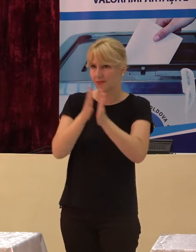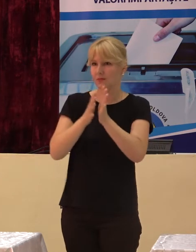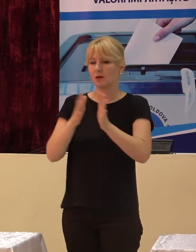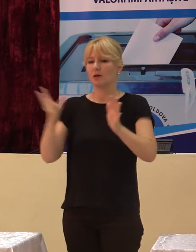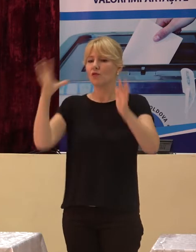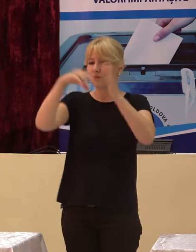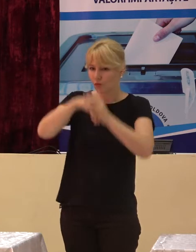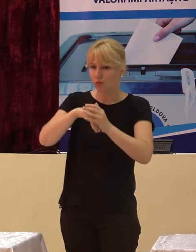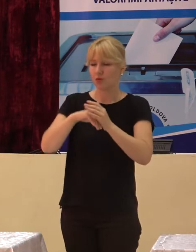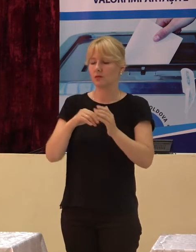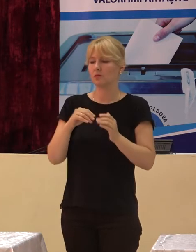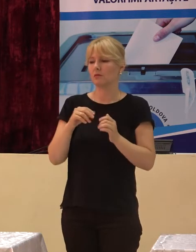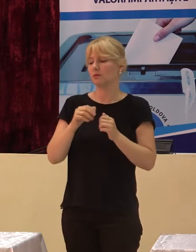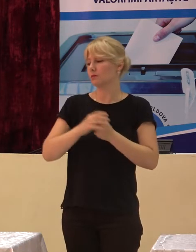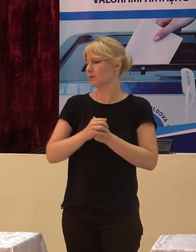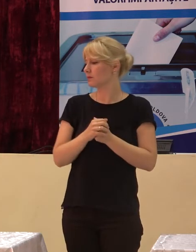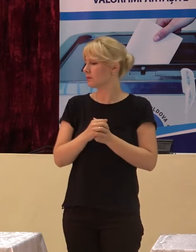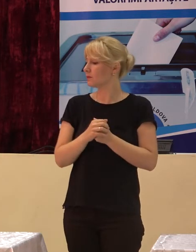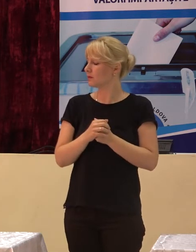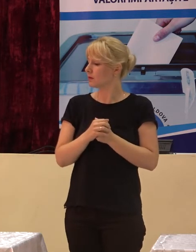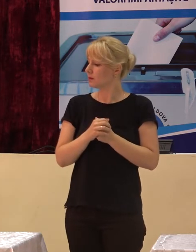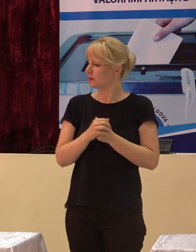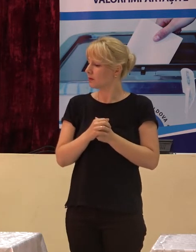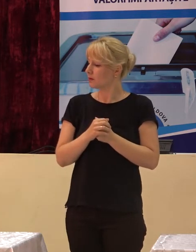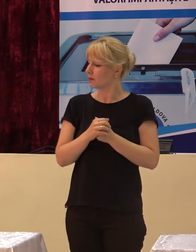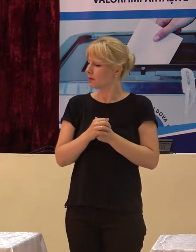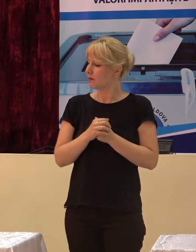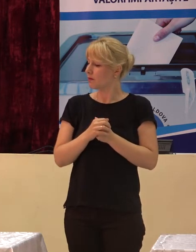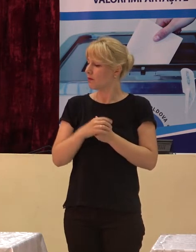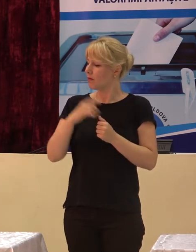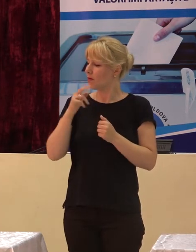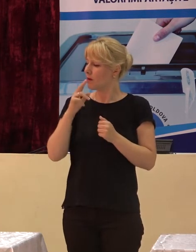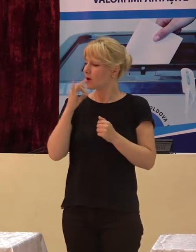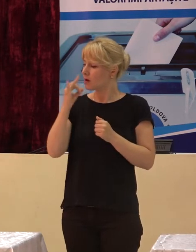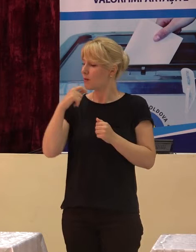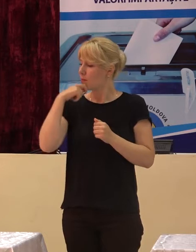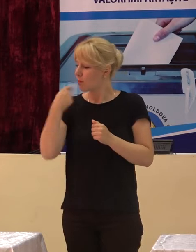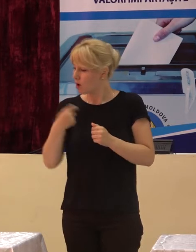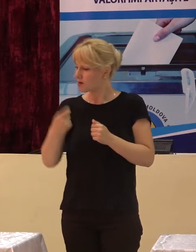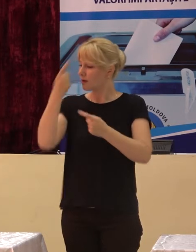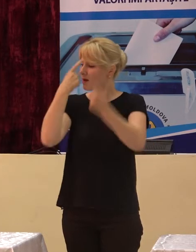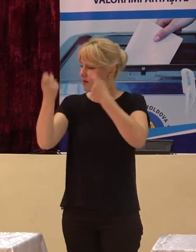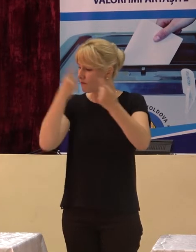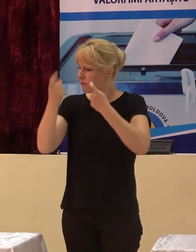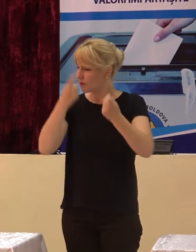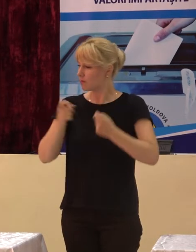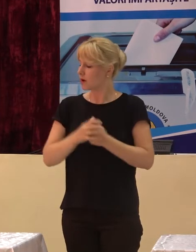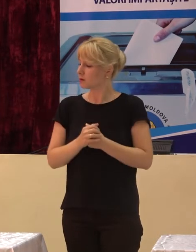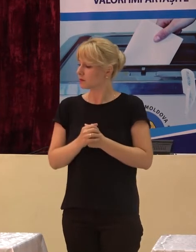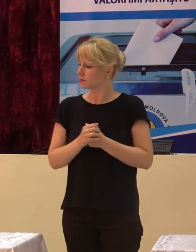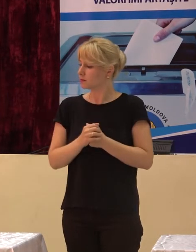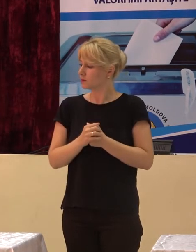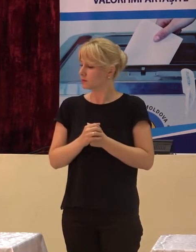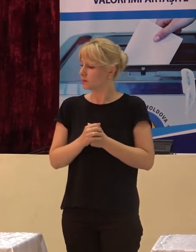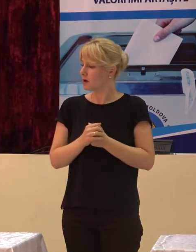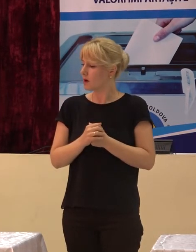vine din partea partenerilor noștri de la Asociația Obștească, postul de radio Radiovizion. Vă rog. Vă mulțumesc frumos